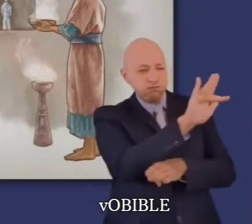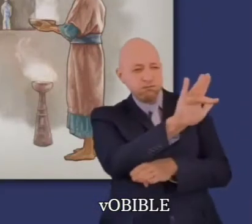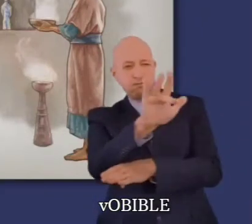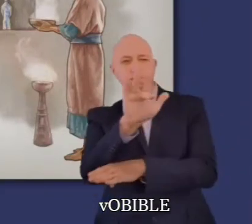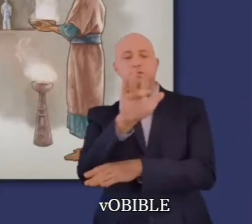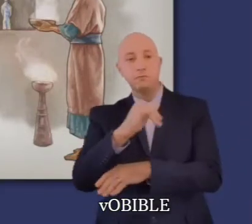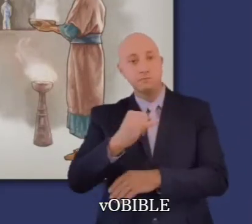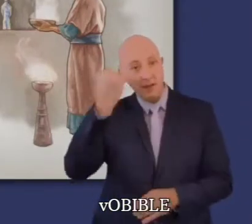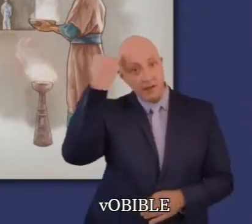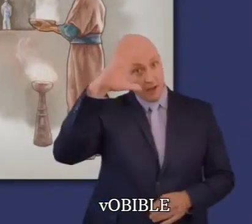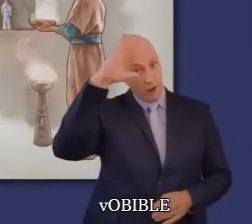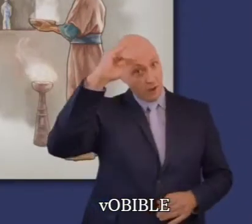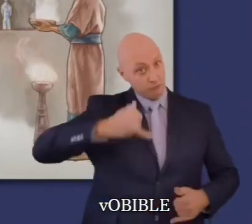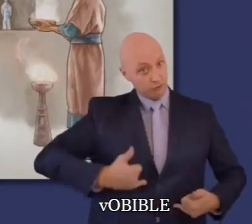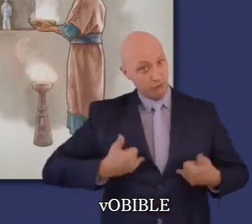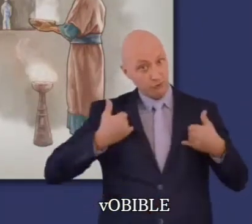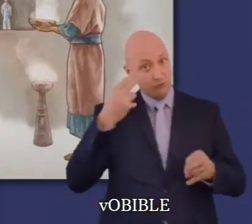physique extraordinaire.